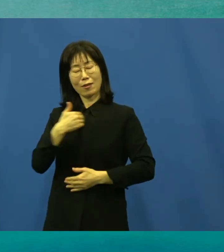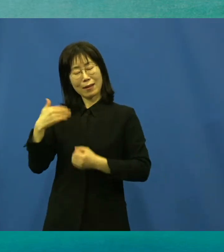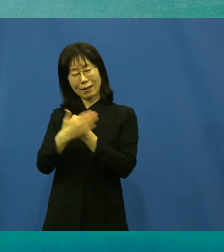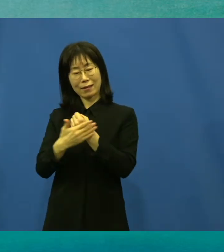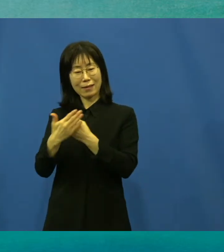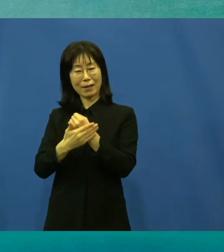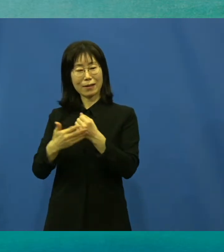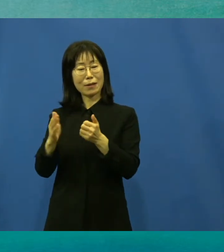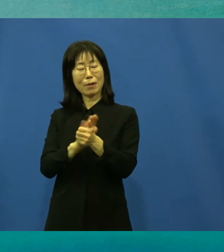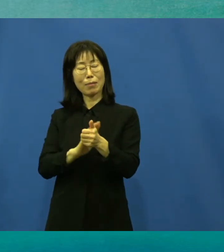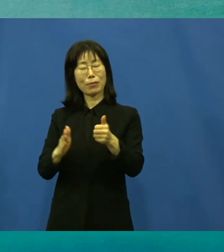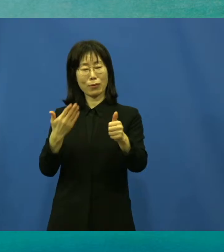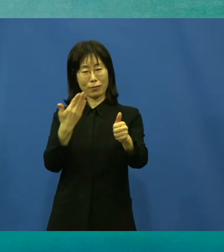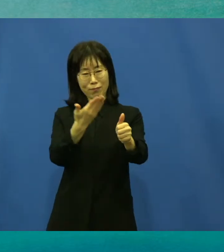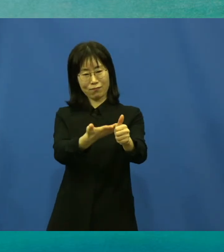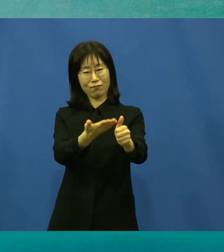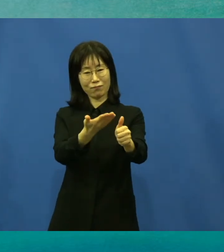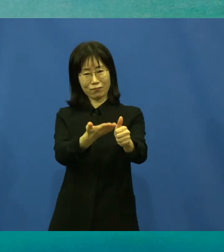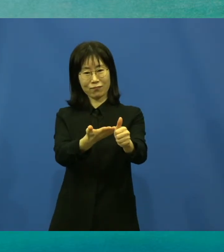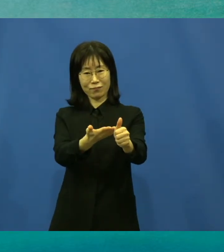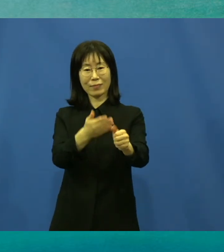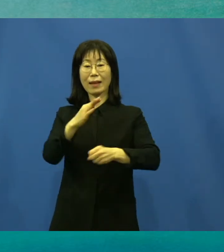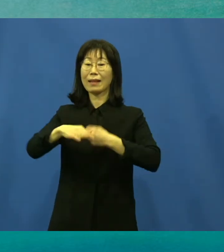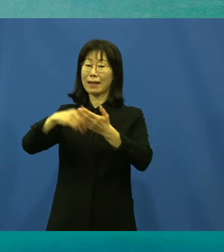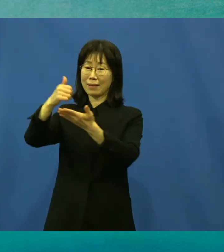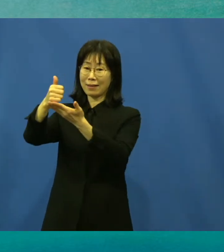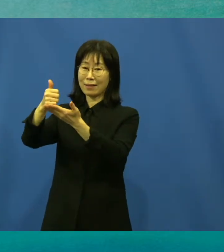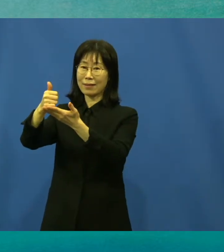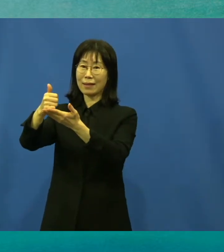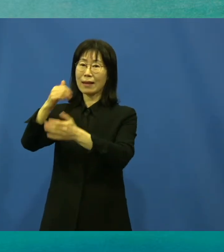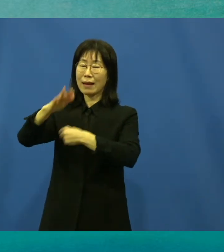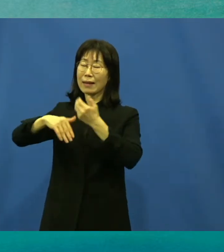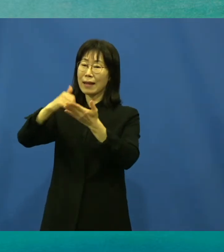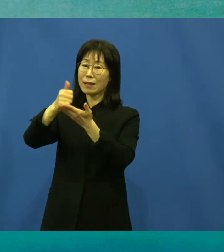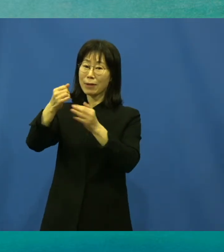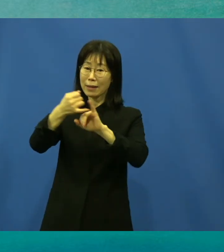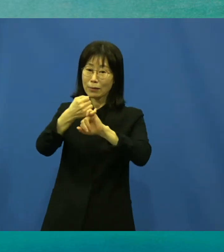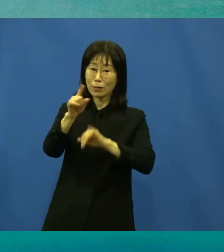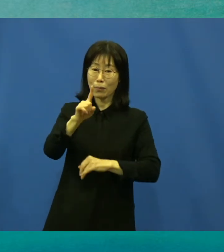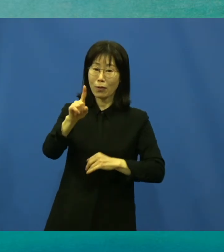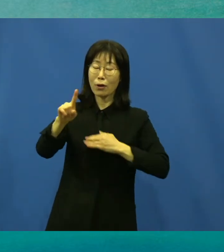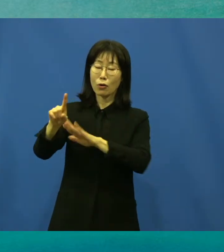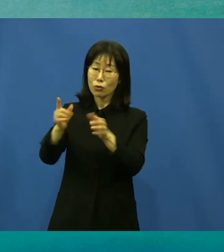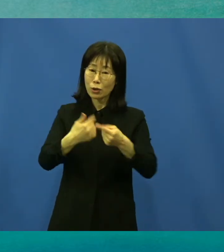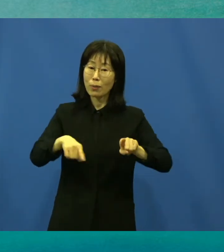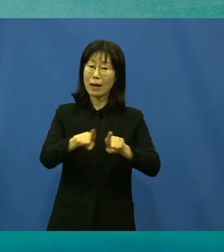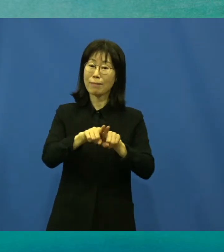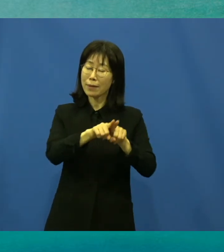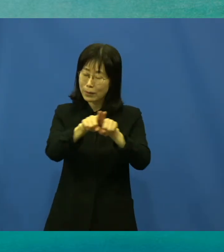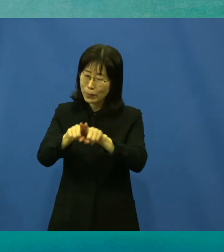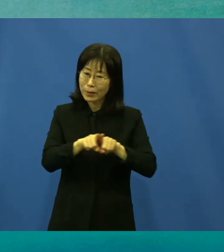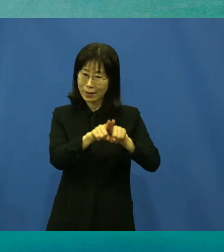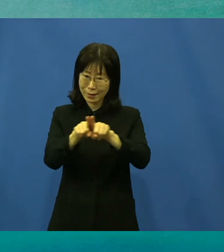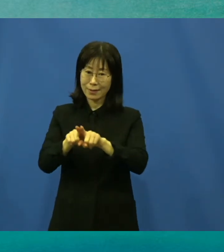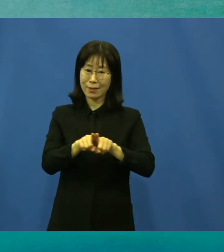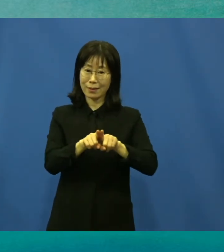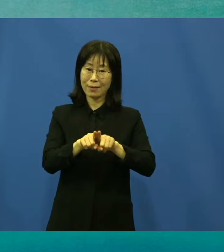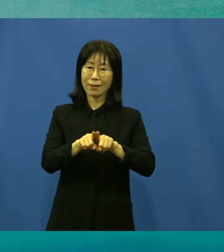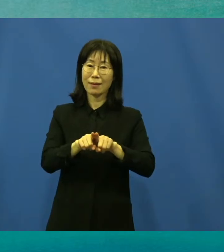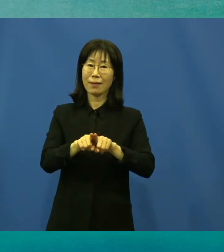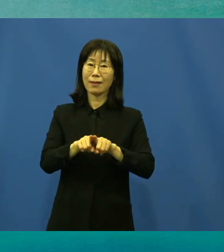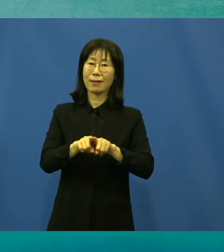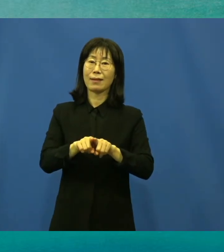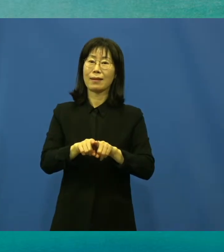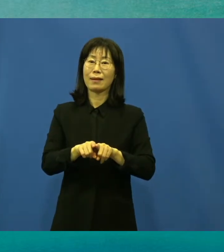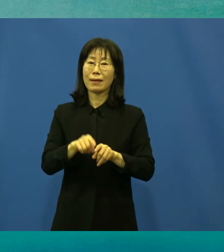하나님은 우리와 함께 하시는다는 그 약속을 깨지 않으신 분입니다. 나를 사랑하시되 오직 나 하나만